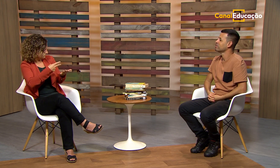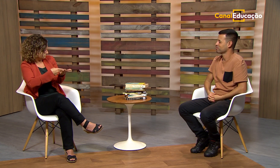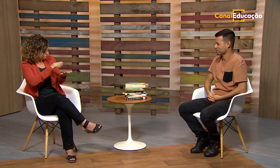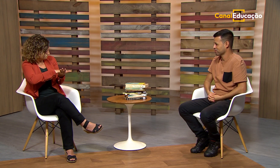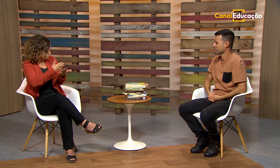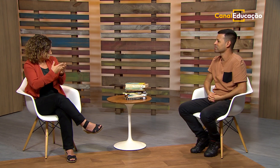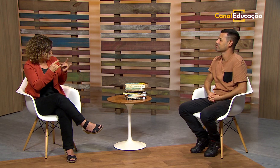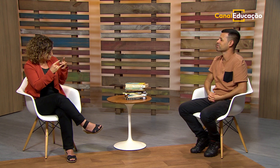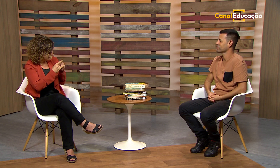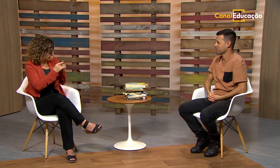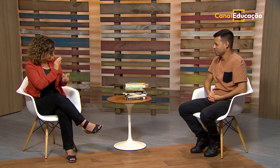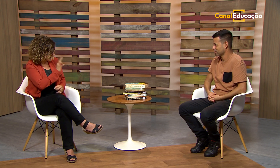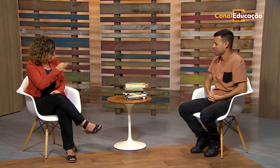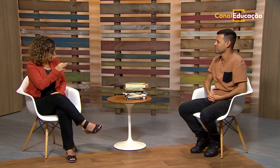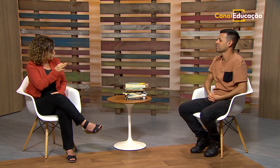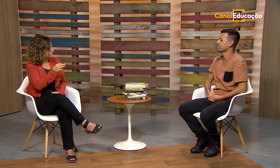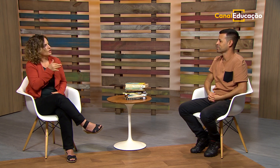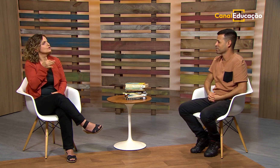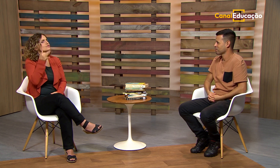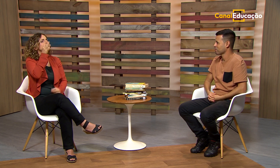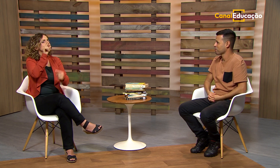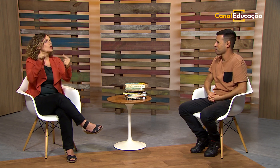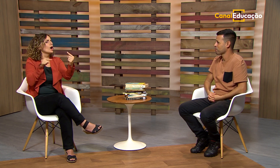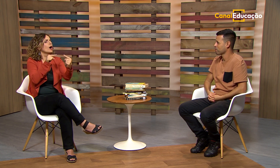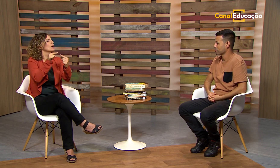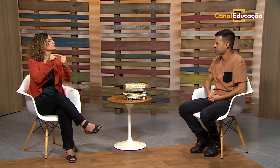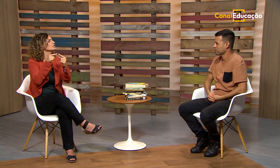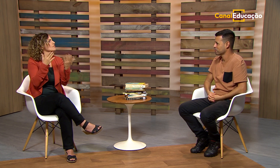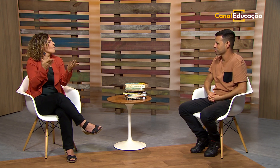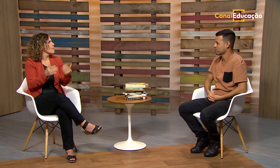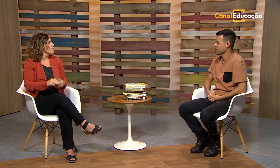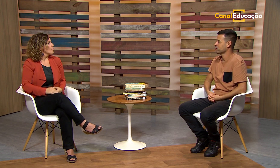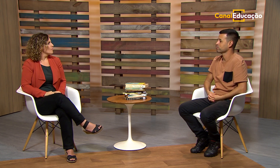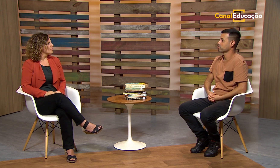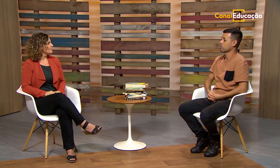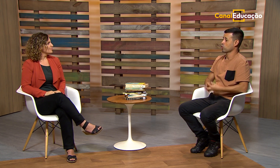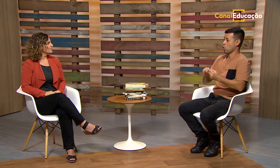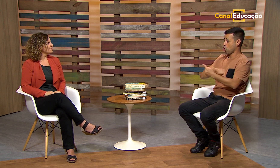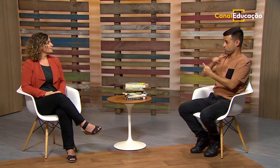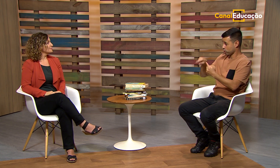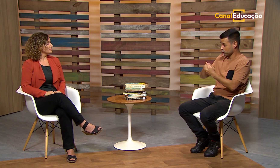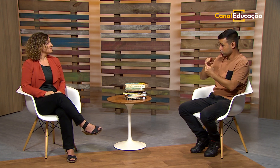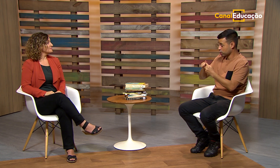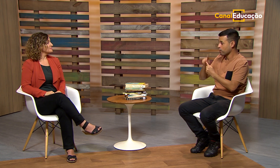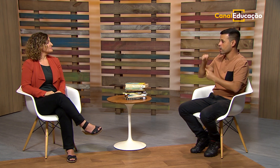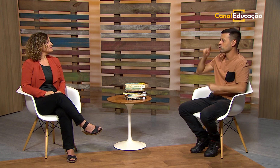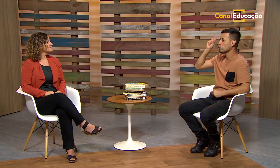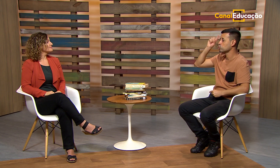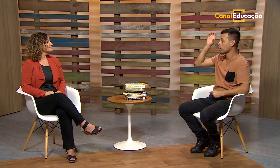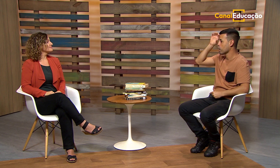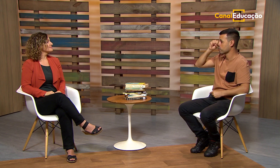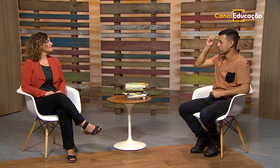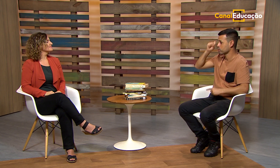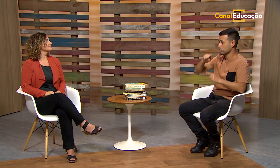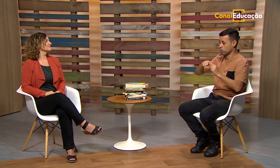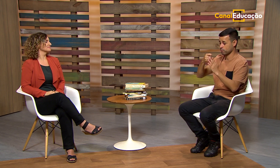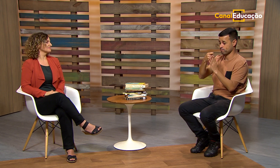a sua pós-graduação em tradução e interpretação no INES. E o que você almeja? O objetivo é continuar estudando,